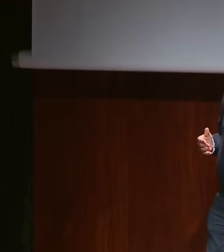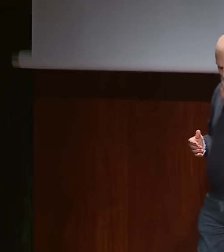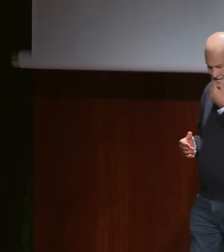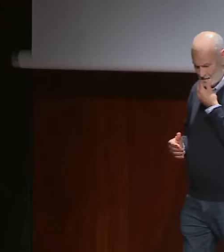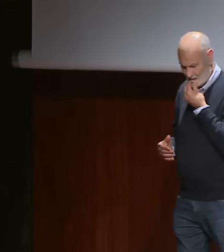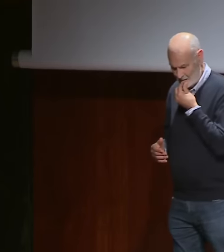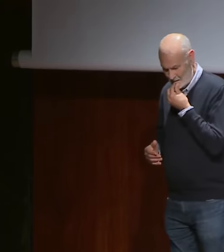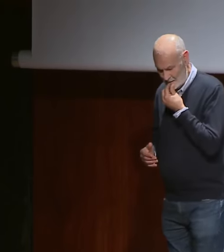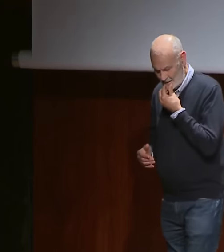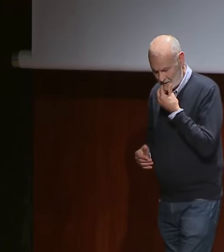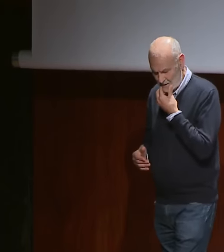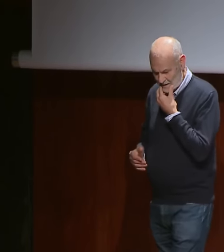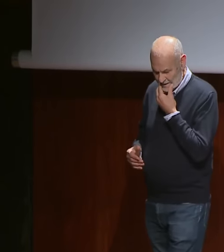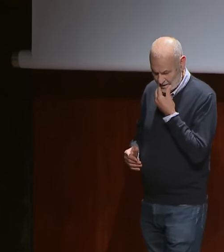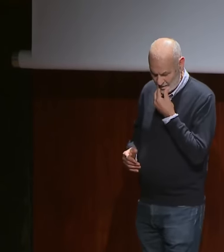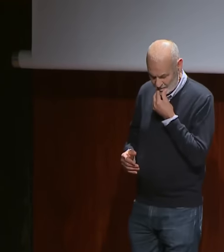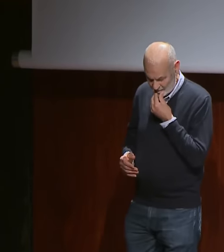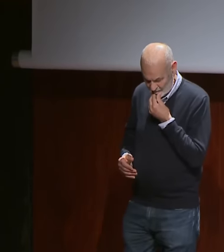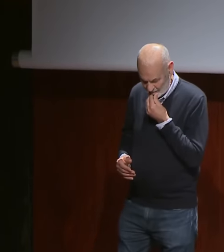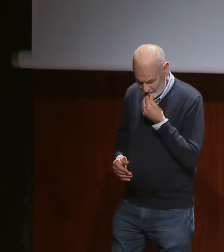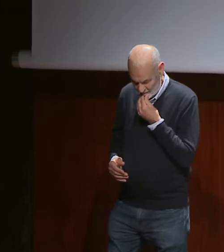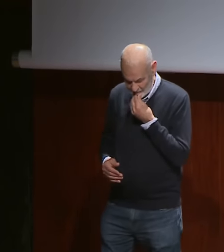Le lien...